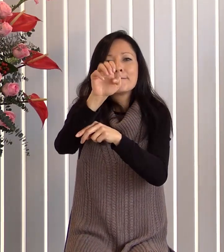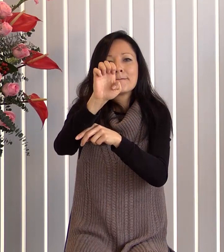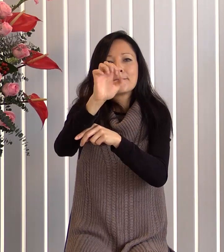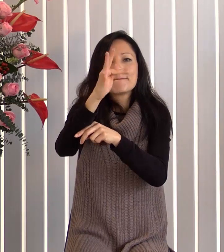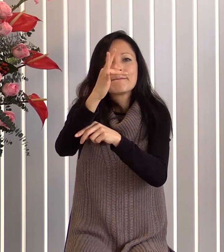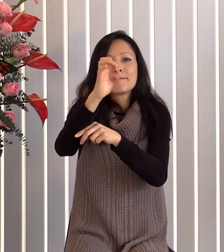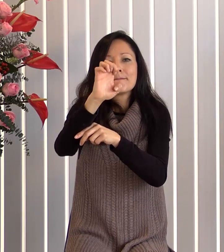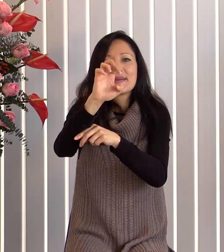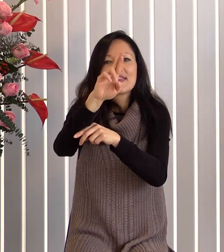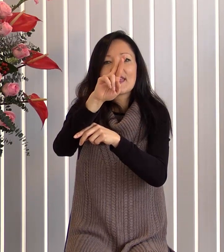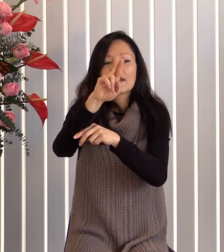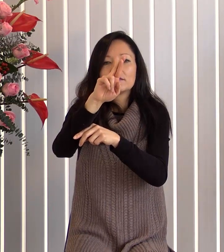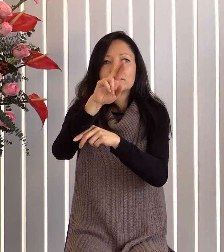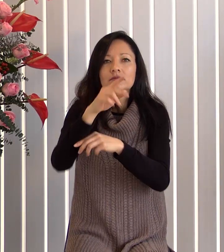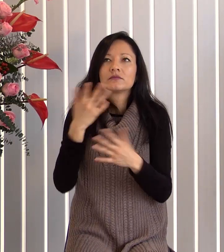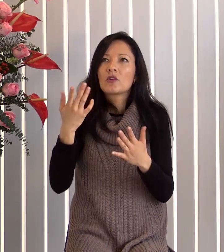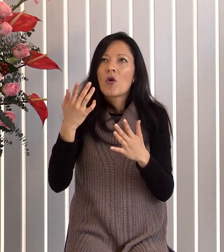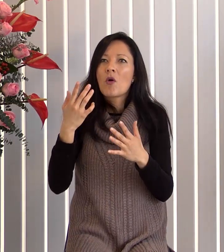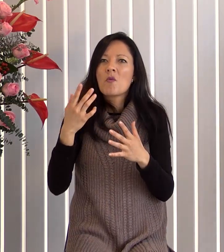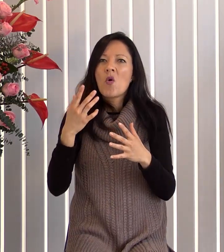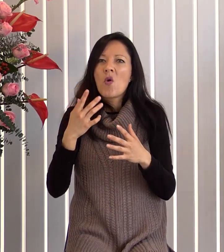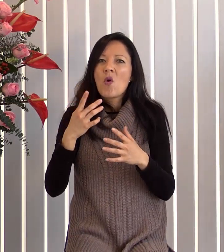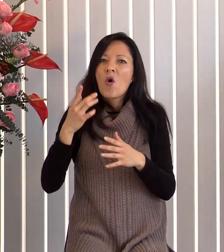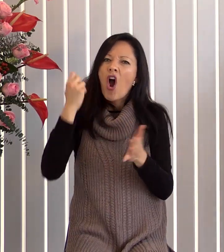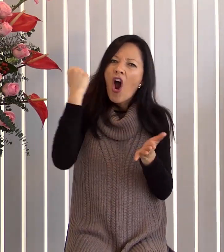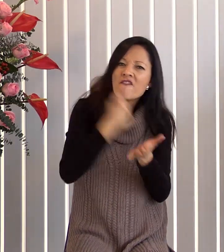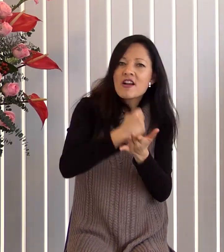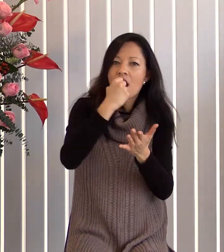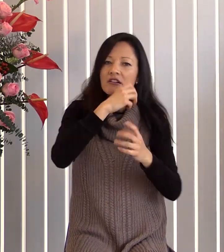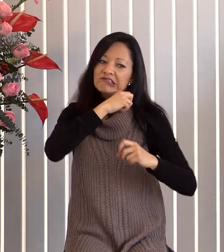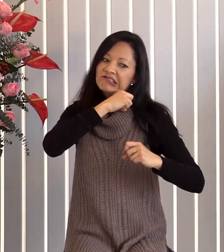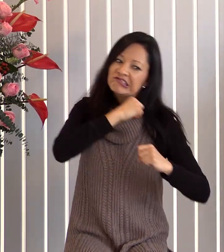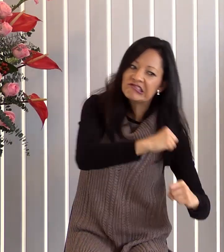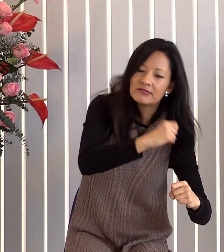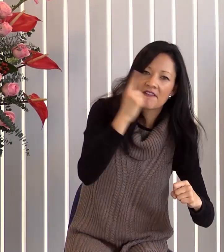significa meter inclusive como a la fuerza.